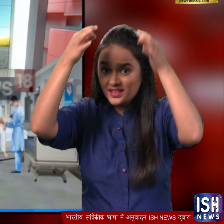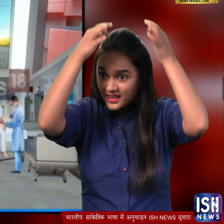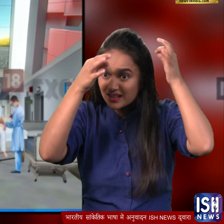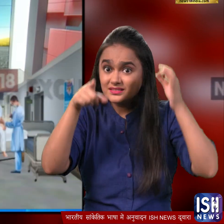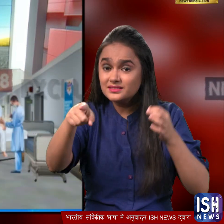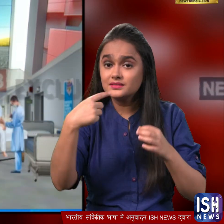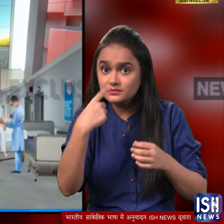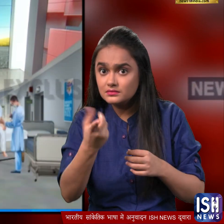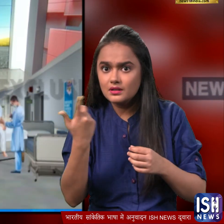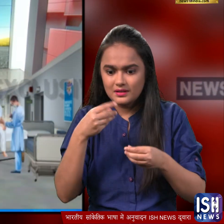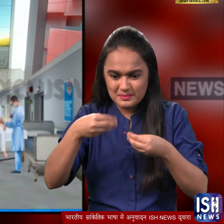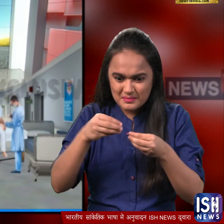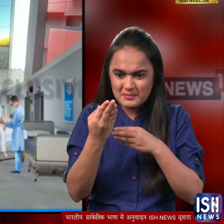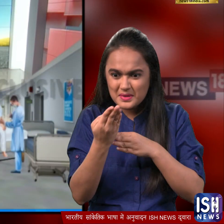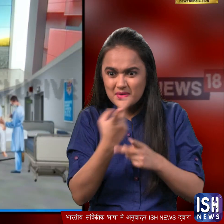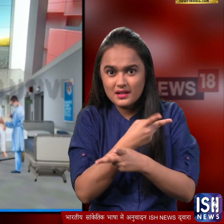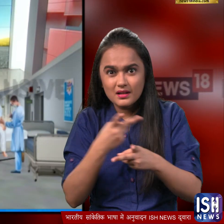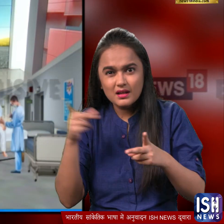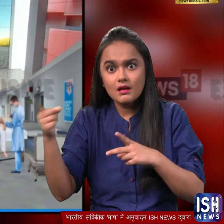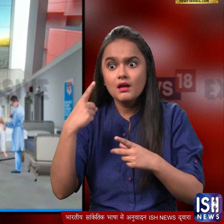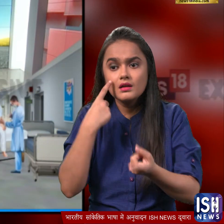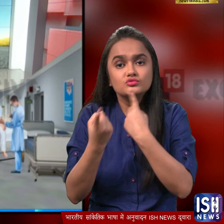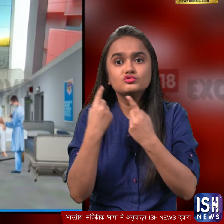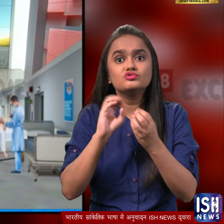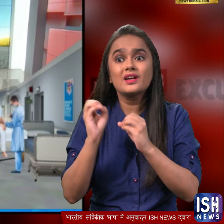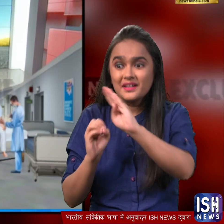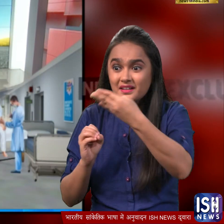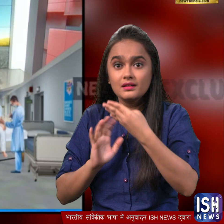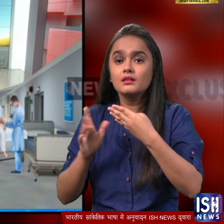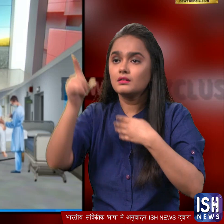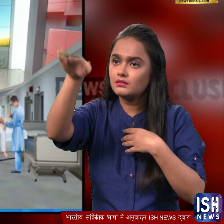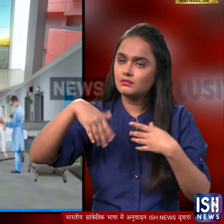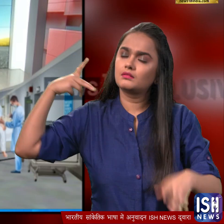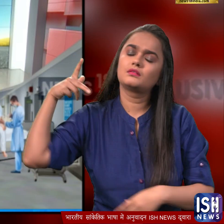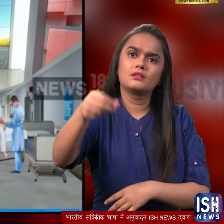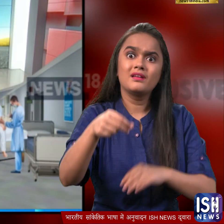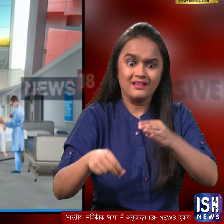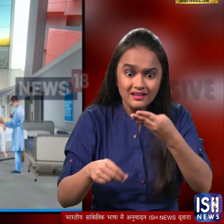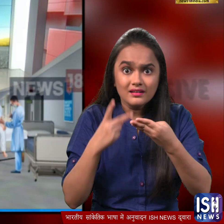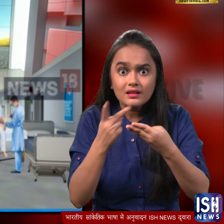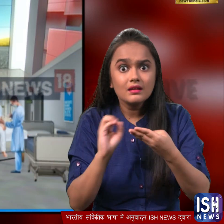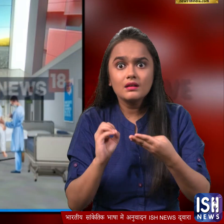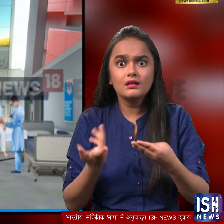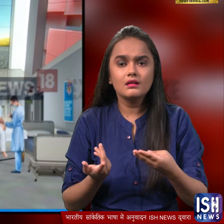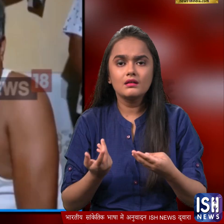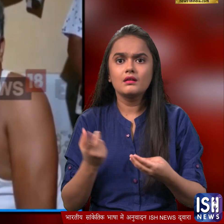वहां मौजूद नर्स ने भी वैक्सीनेशन से जुड़े कागजों की जांच किए बिना उस शख्स को एंटी रेबीज वैक्सीन लगा दी।